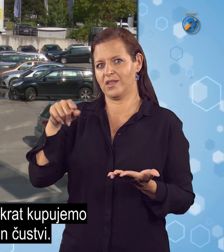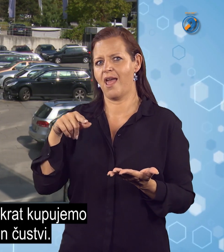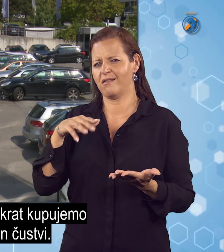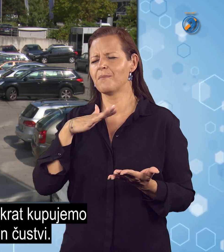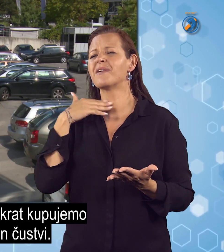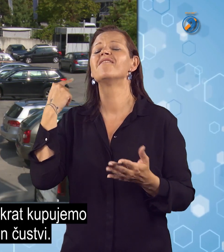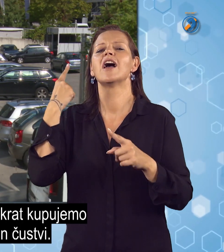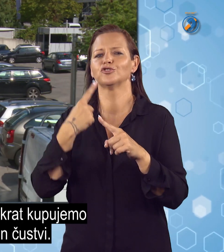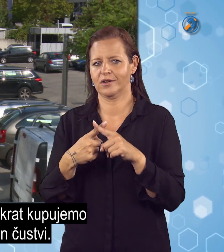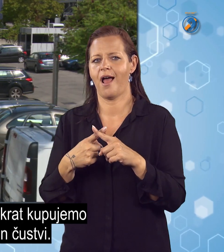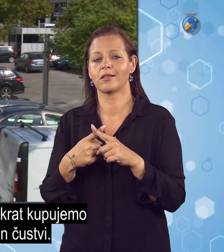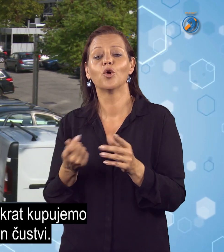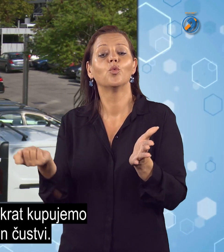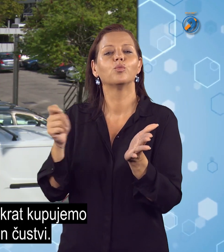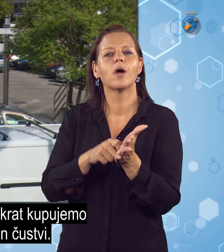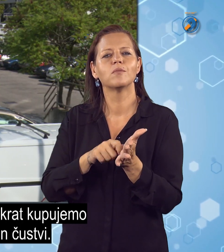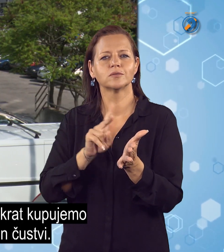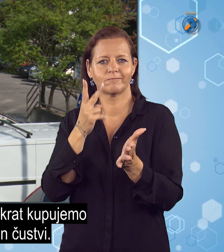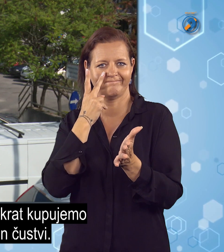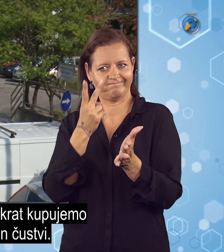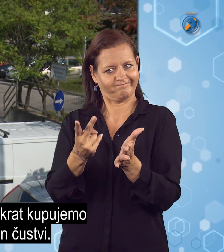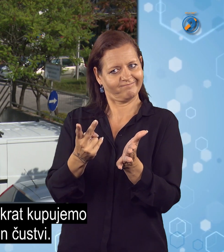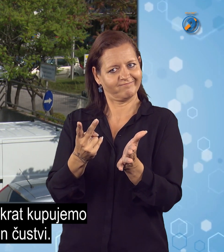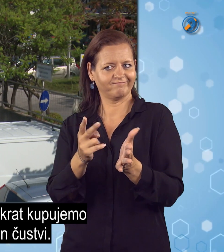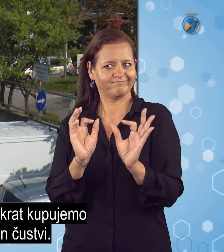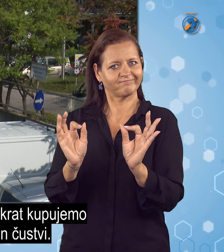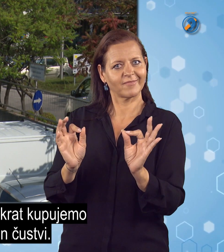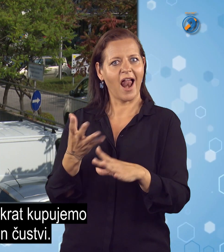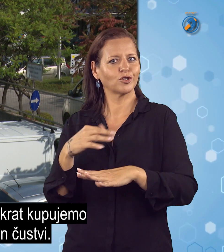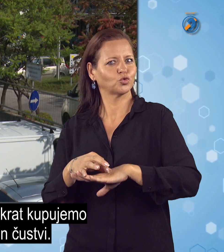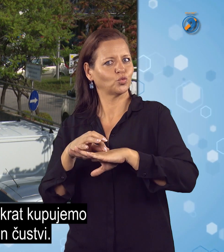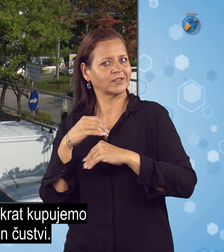Ljudje prevečkrat kupujemo z očmi in čustvi.